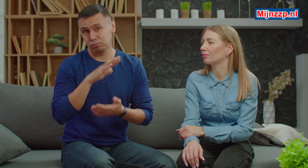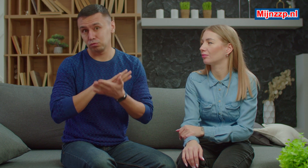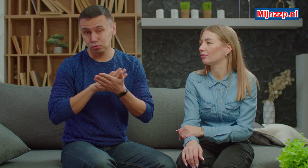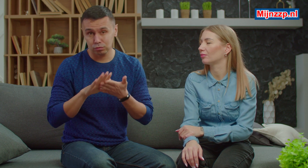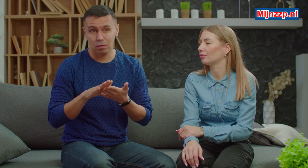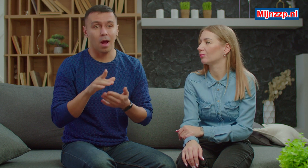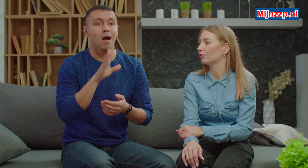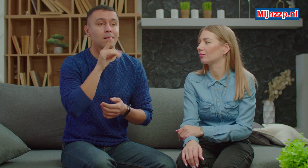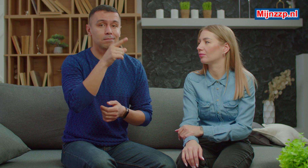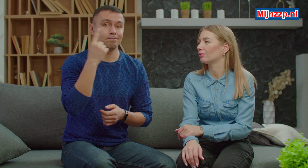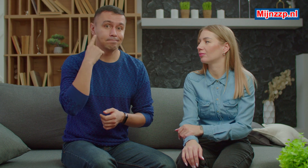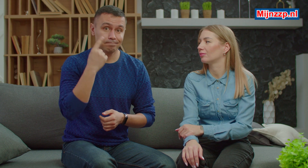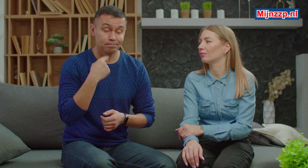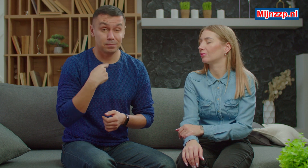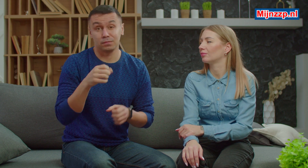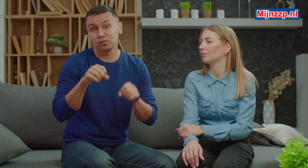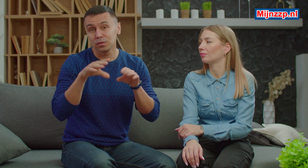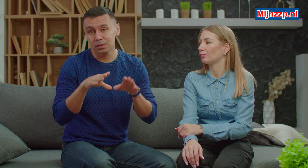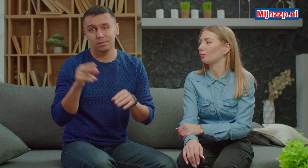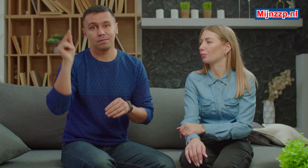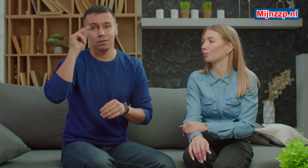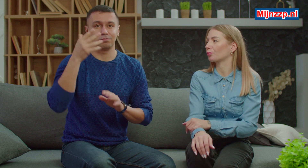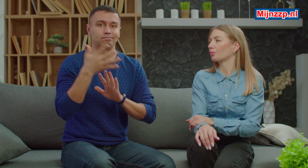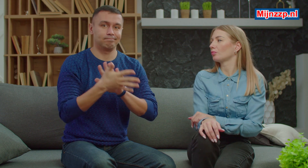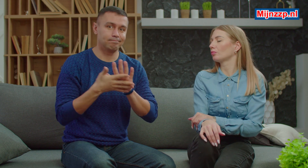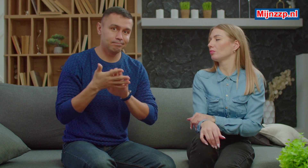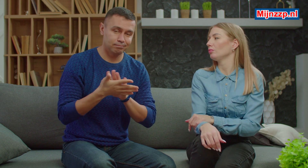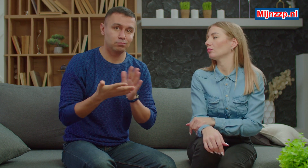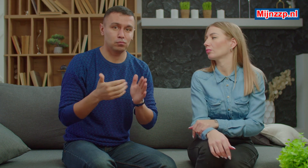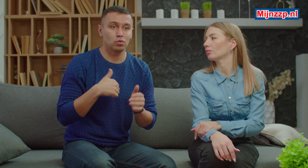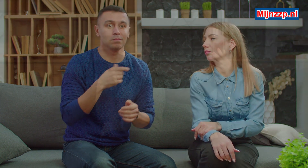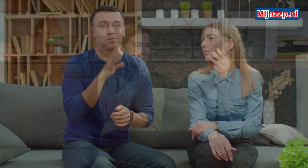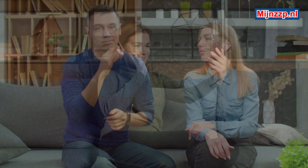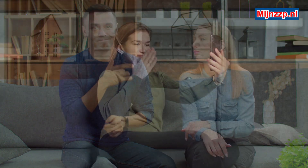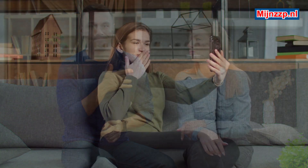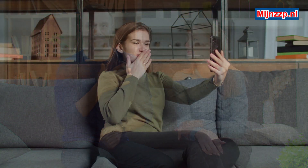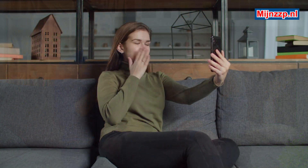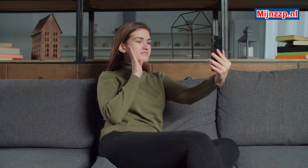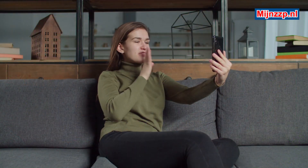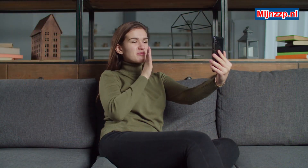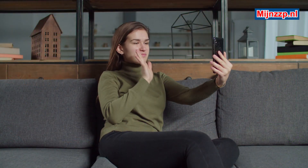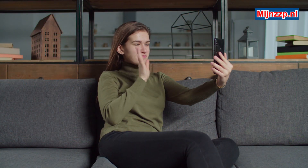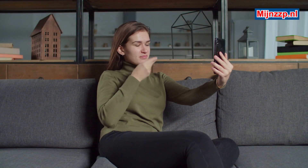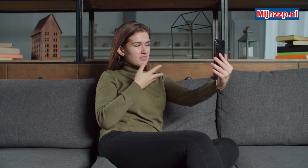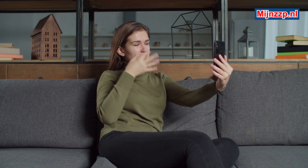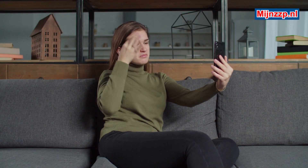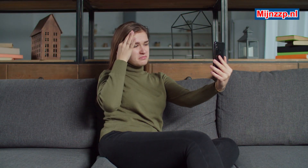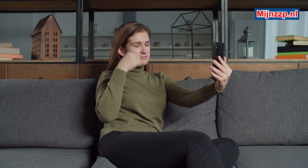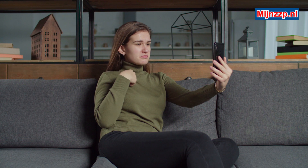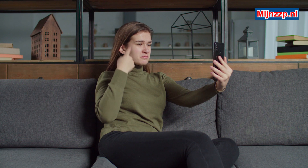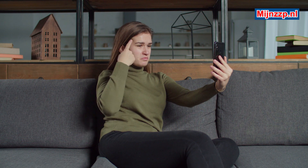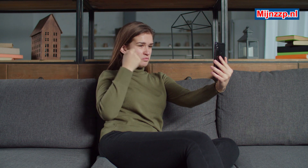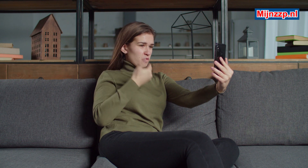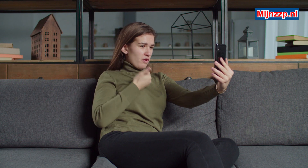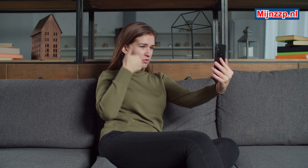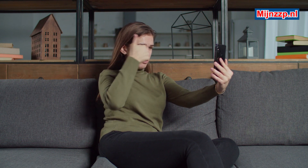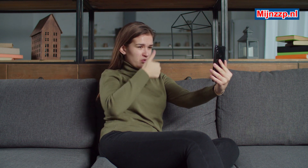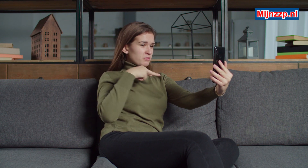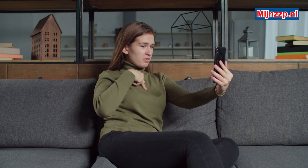Gebärdensprachen, die sich voneinander unterscheiden. In den Niederlanden haben wir jetzt die standardisierte niederländische